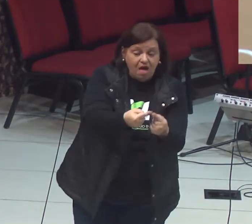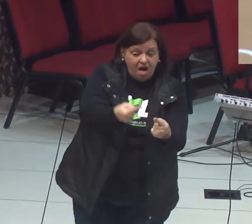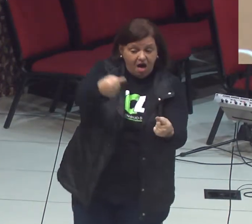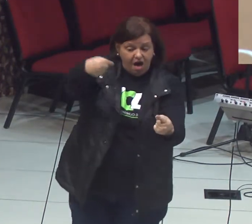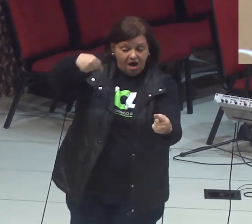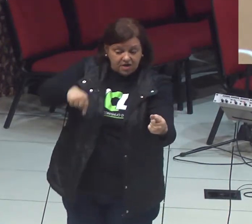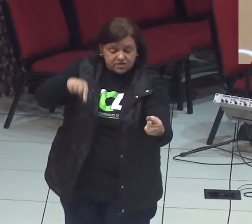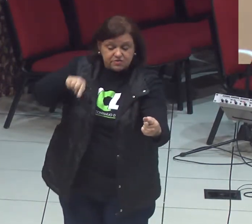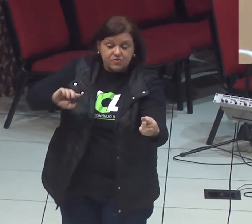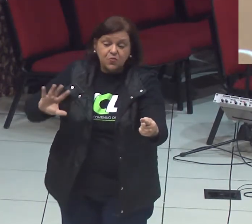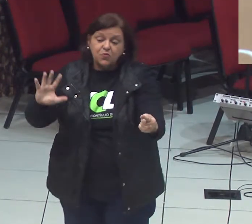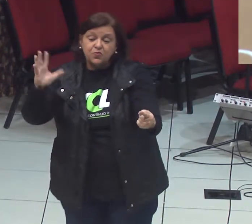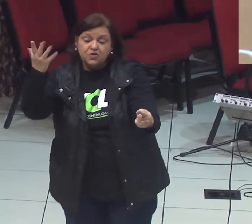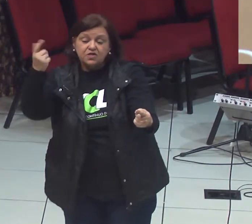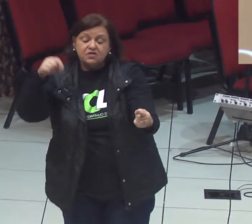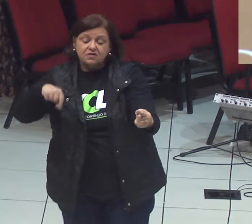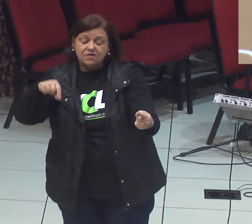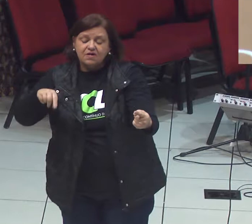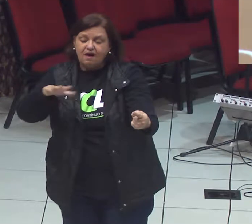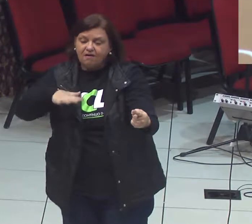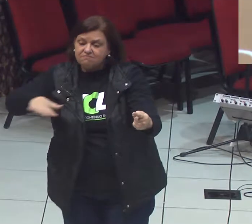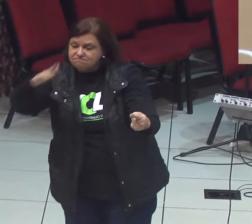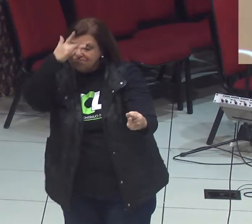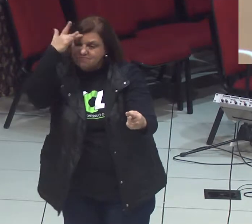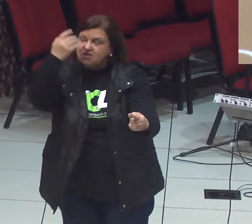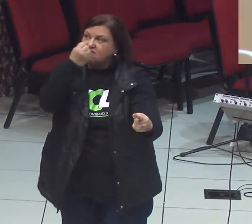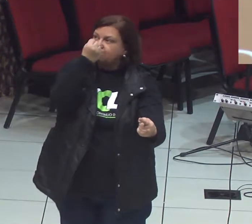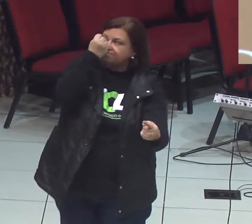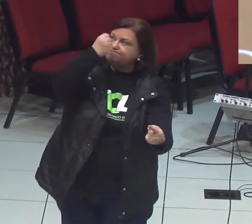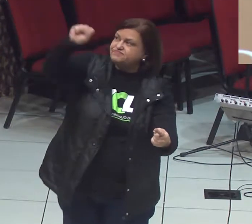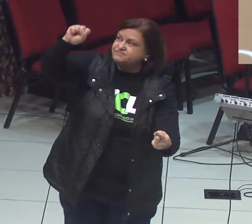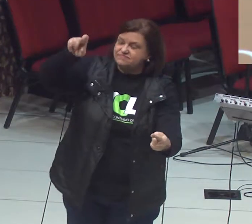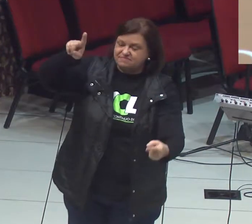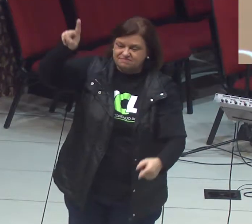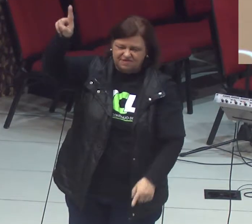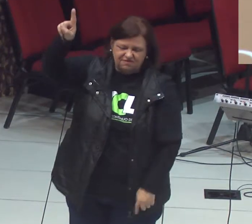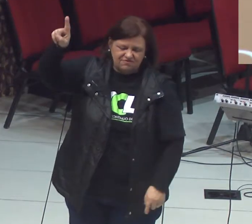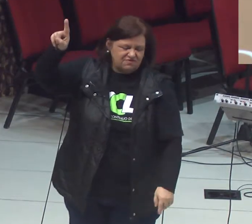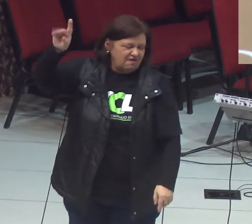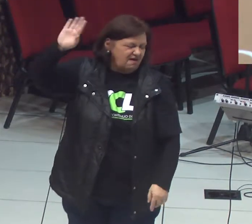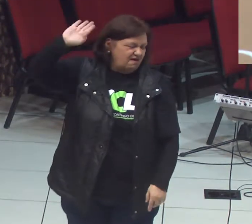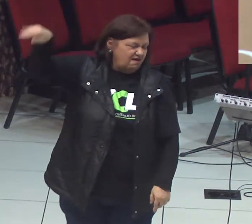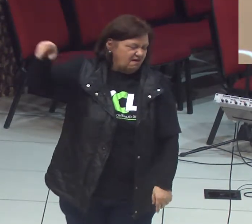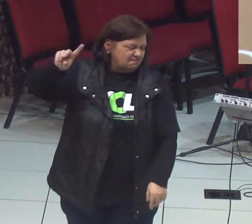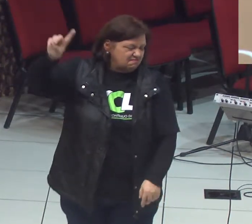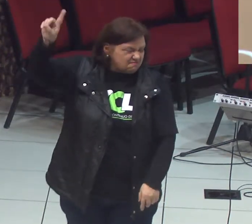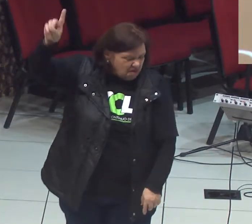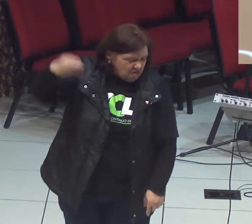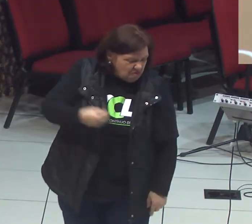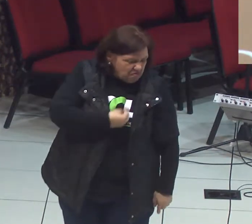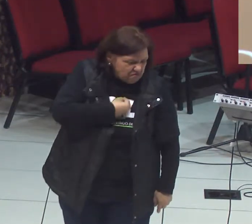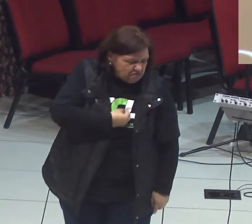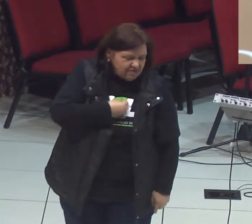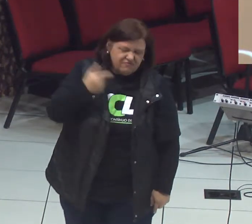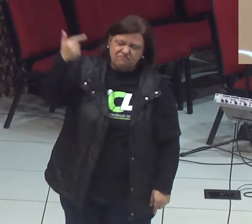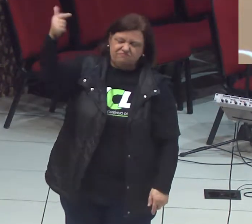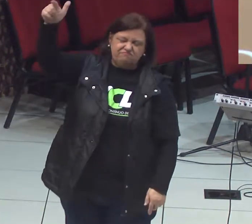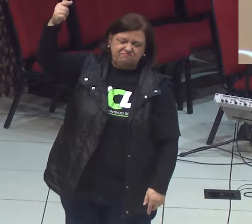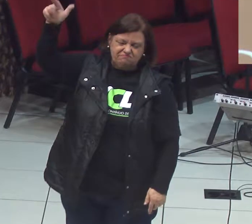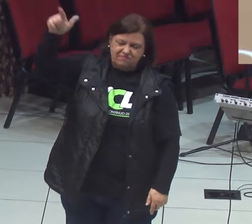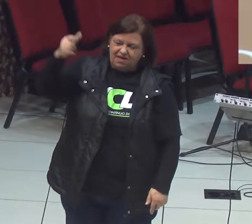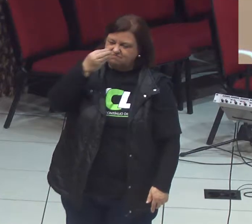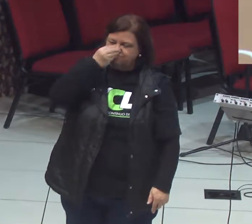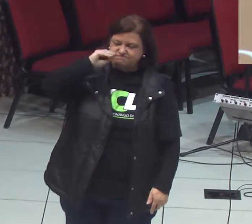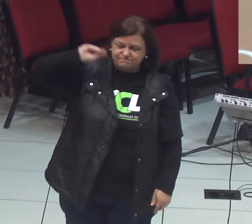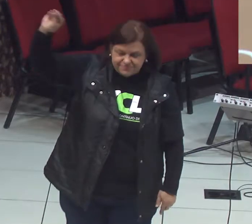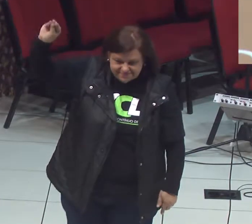iria ter seguimento, mas essa apostasia, que é essa oposição contra Deus, iria se levantar. E eu gostaria de